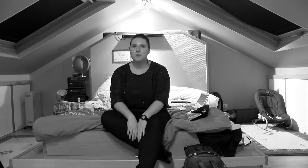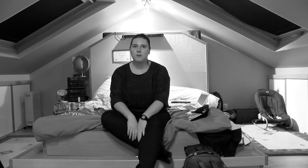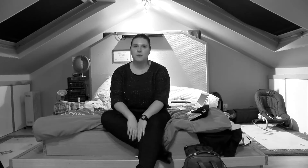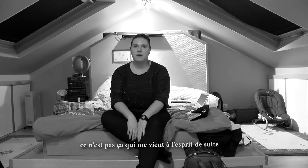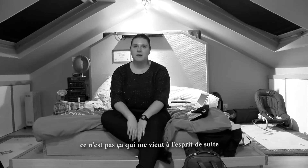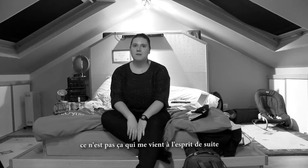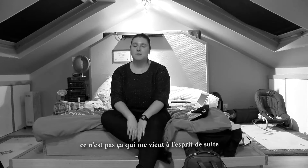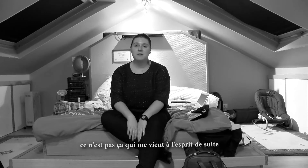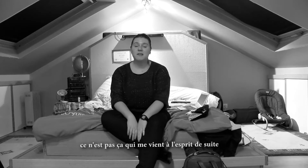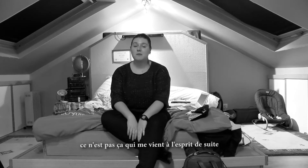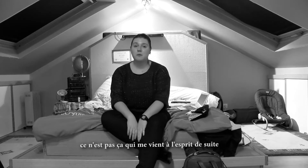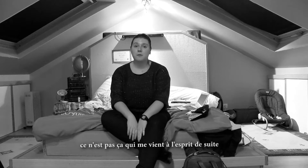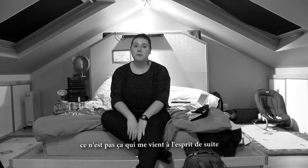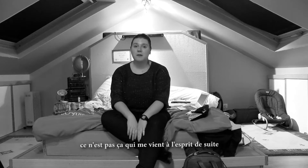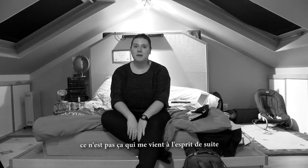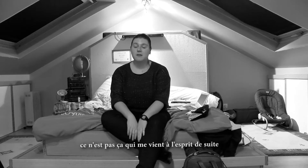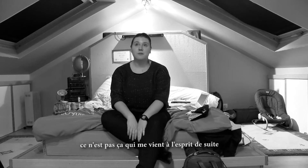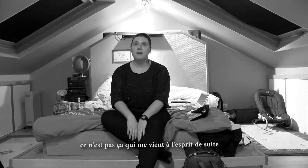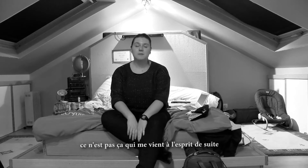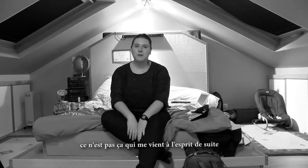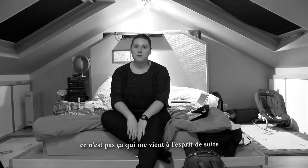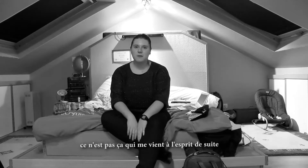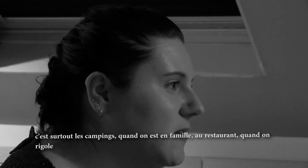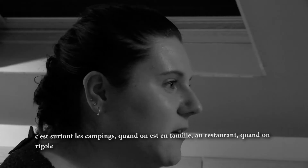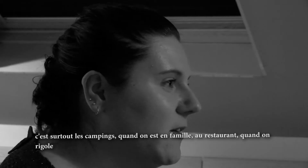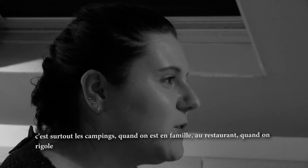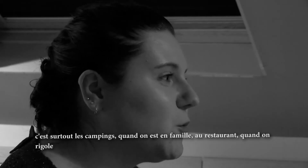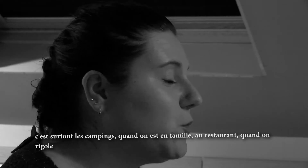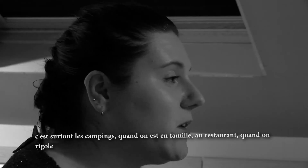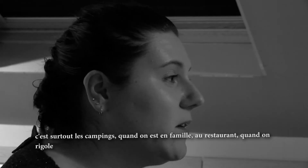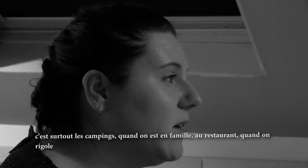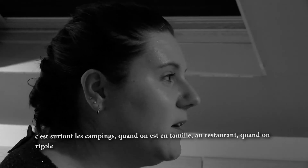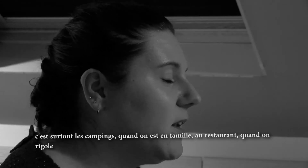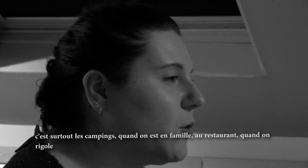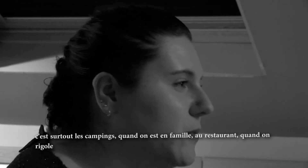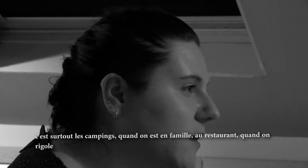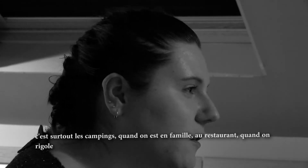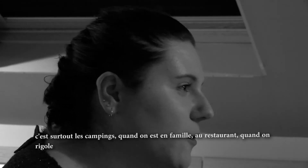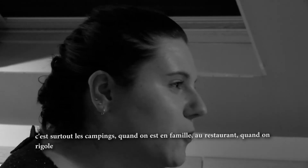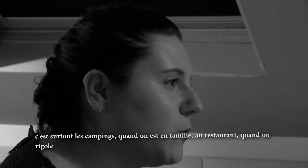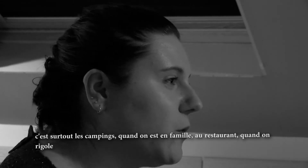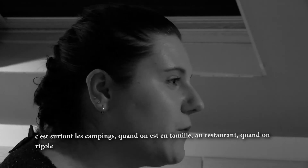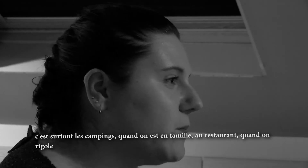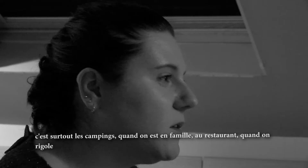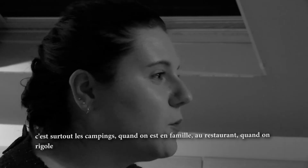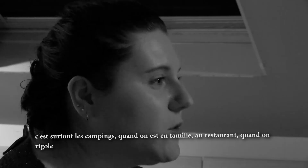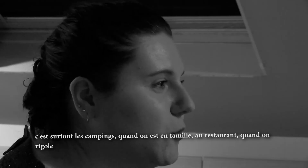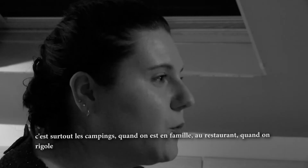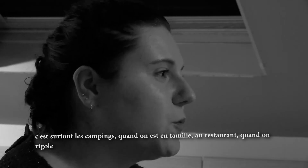forcément c'est pas ça qui me qui me vient à l'esprit de suite. C'est surtout les campings quand on est en famille, au resto, quand